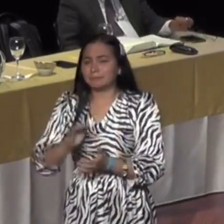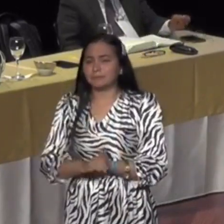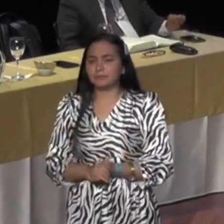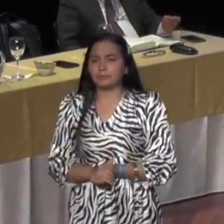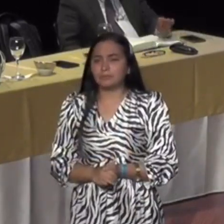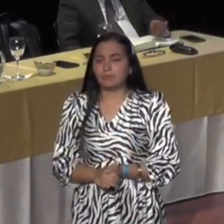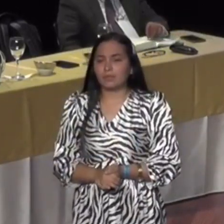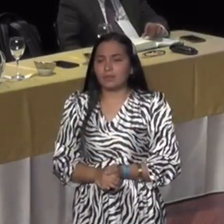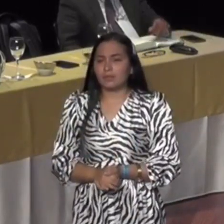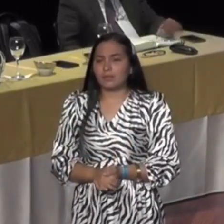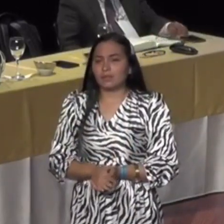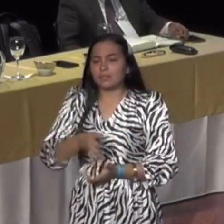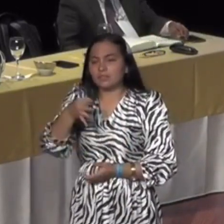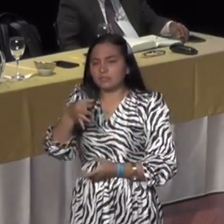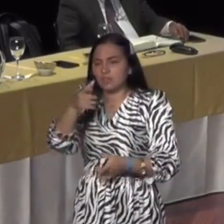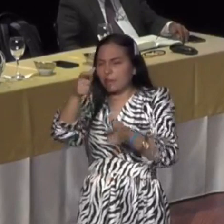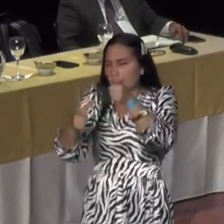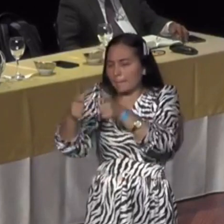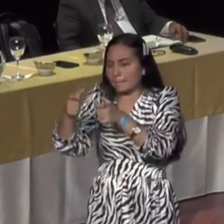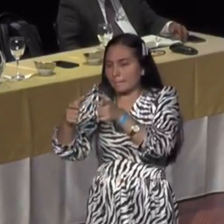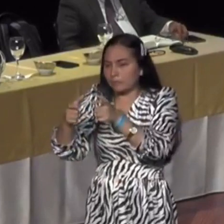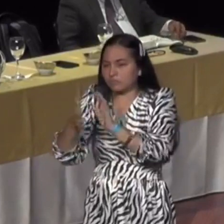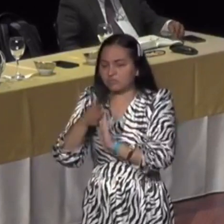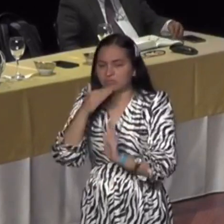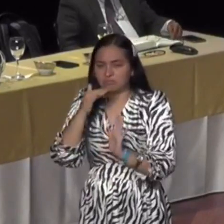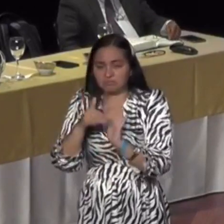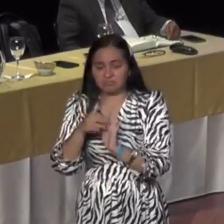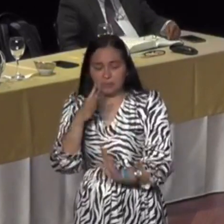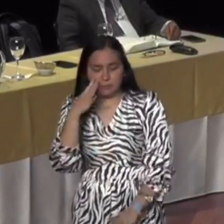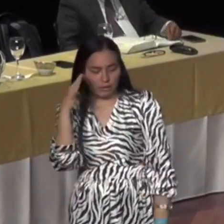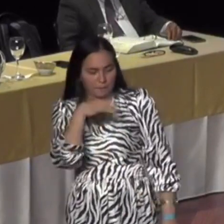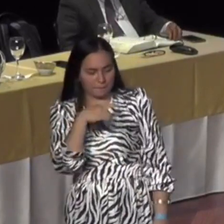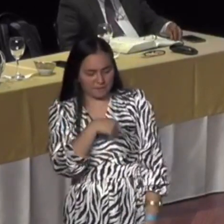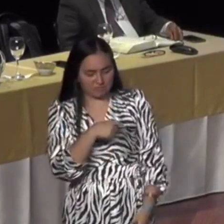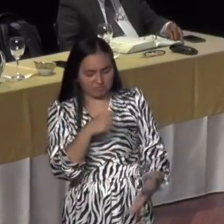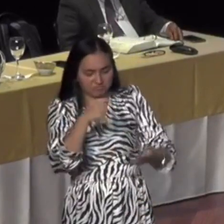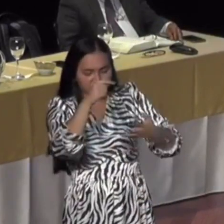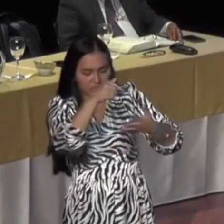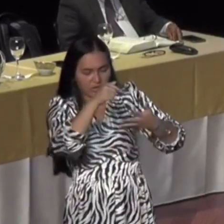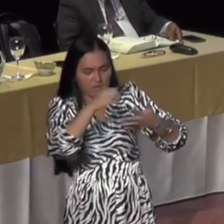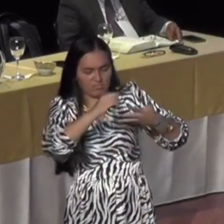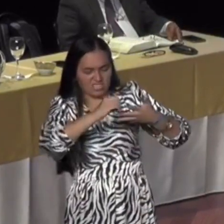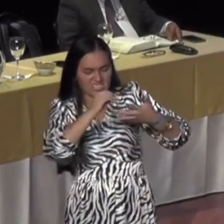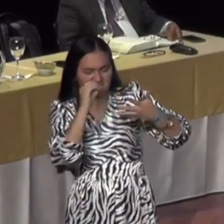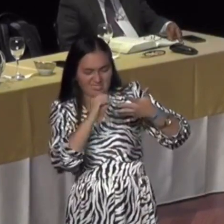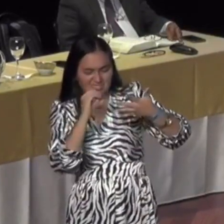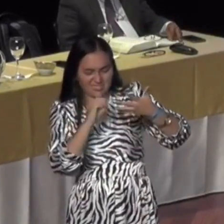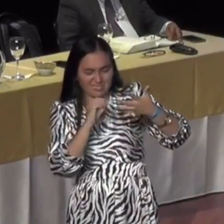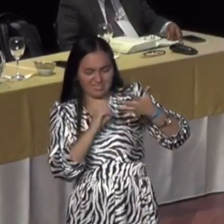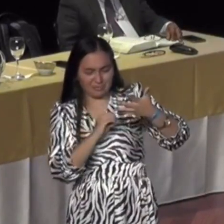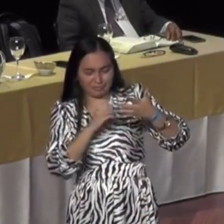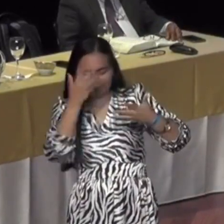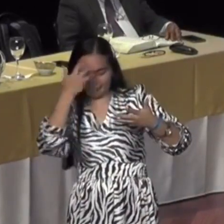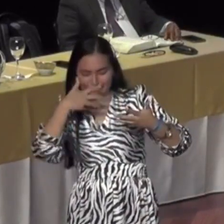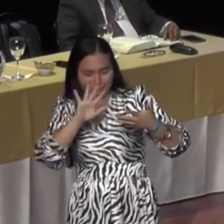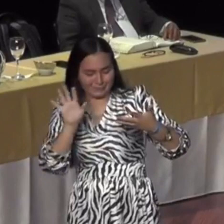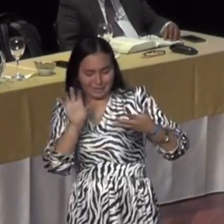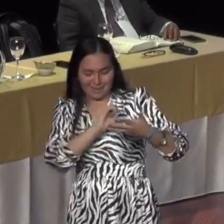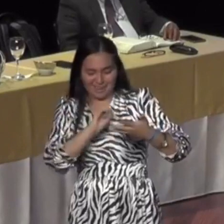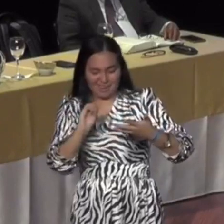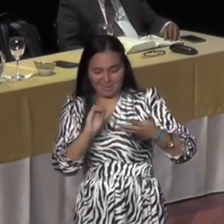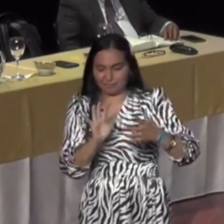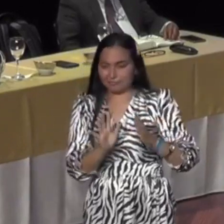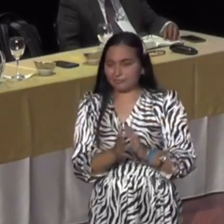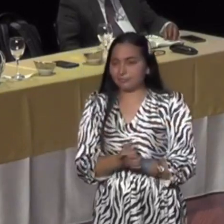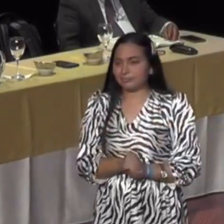Siempre hay gente con un marcador poniéndote ceros. Siempre hay gente descalificándote. El día que me